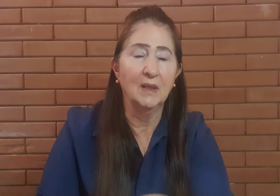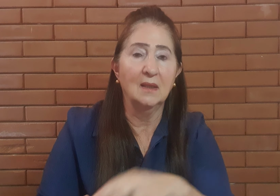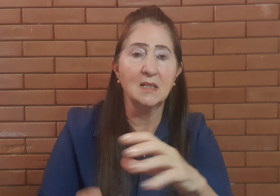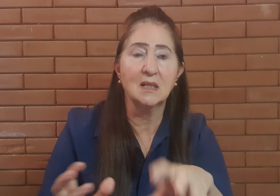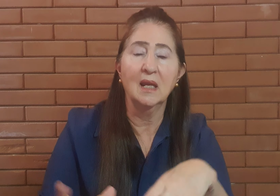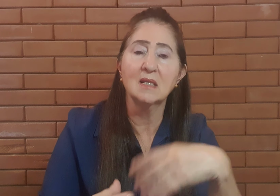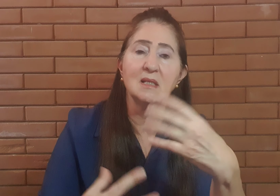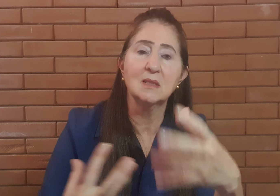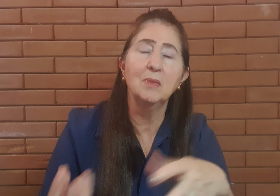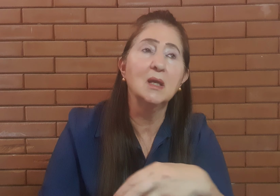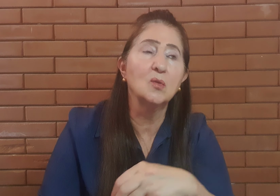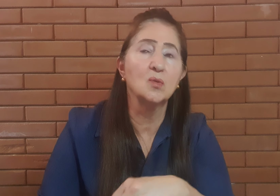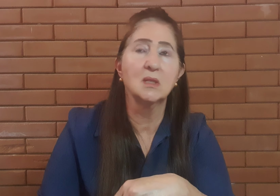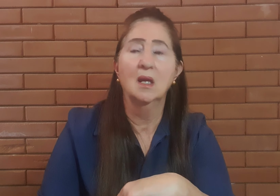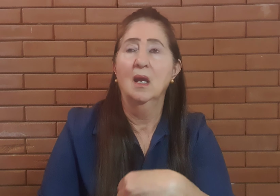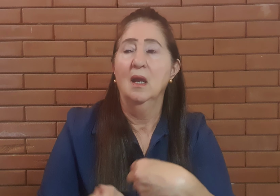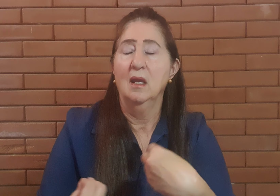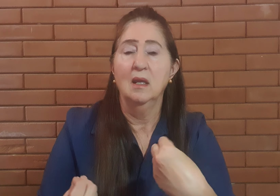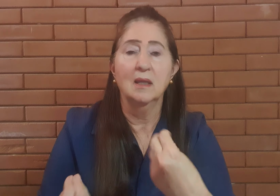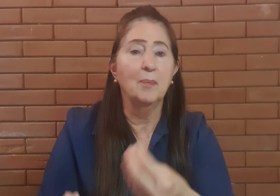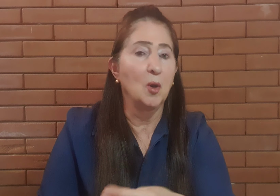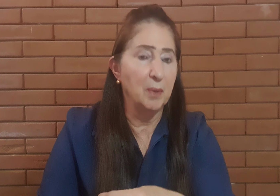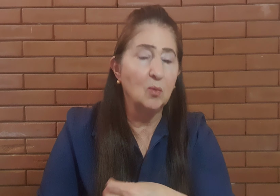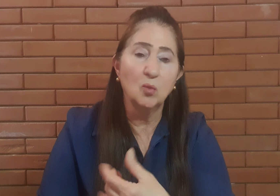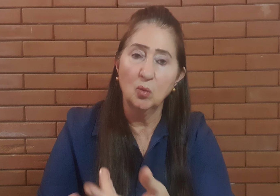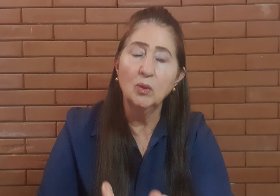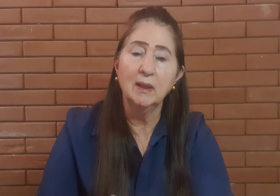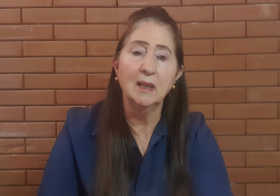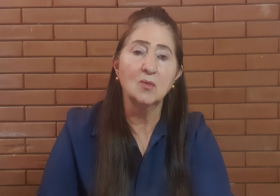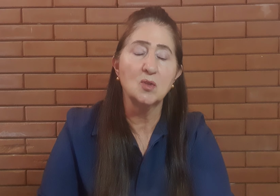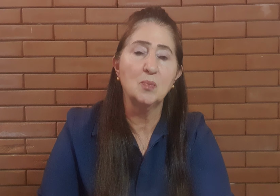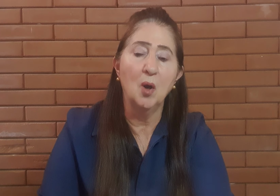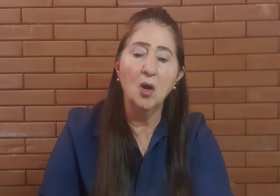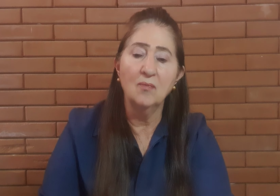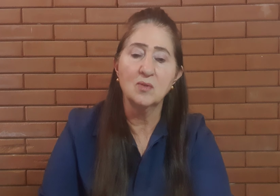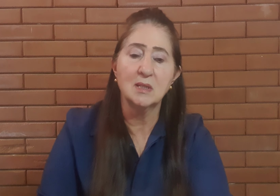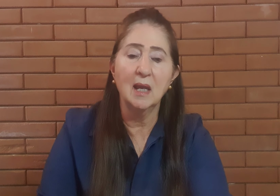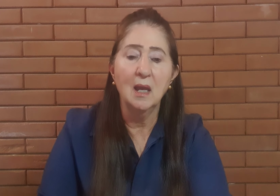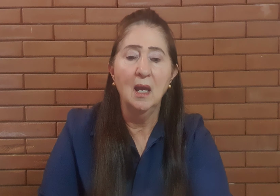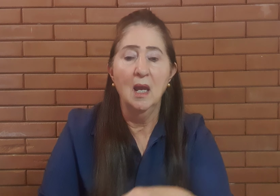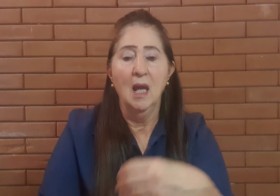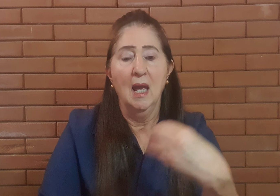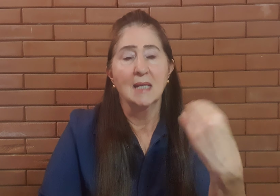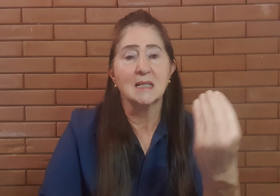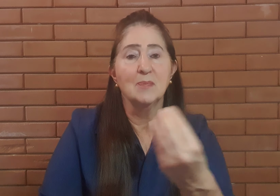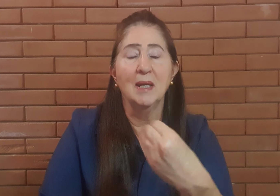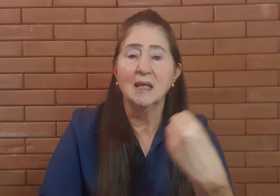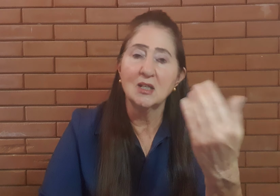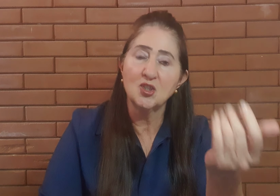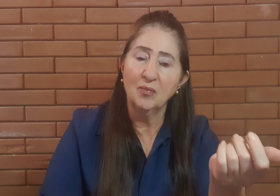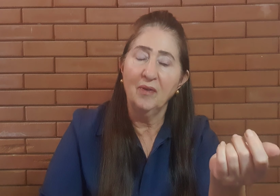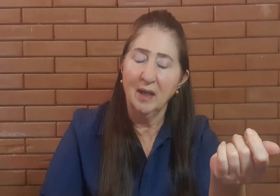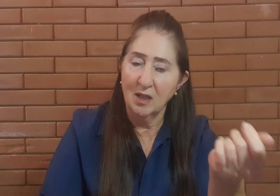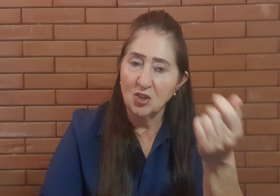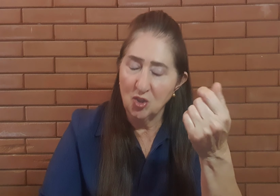das crenças, mitos e da própria cultura, né, dos povos, né, essas maneiras diferentes